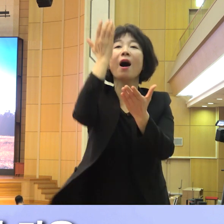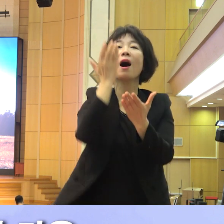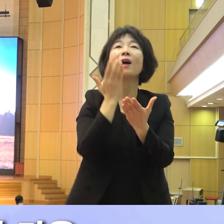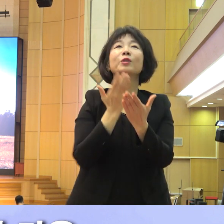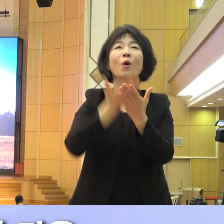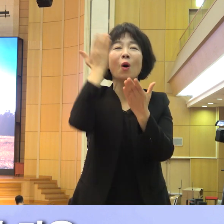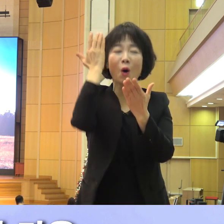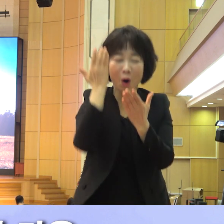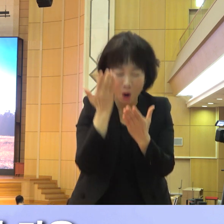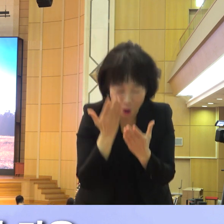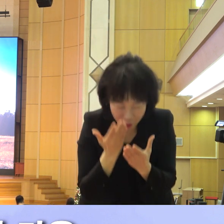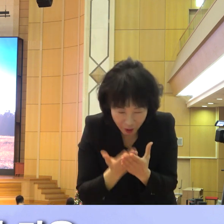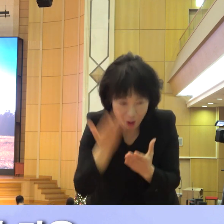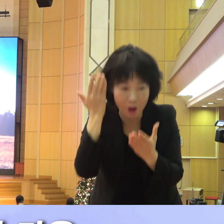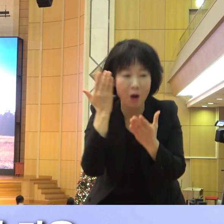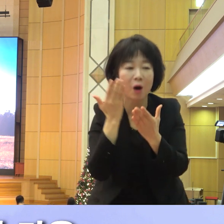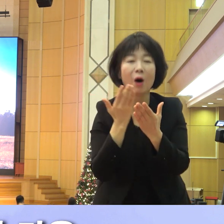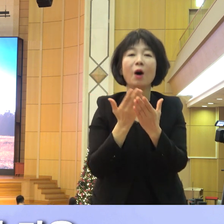임하소.